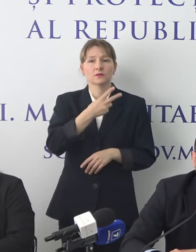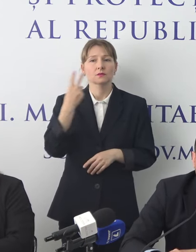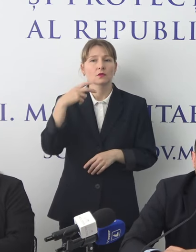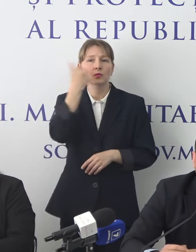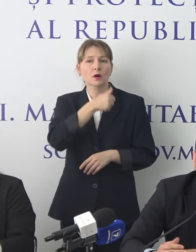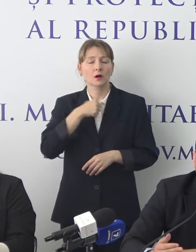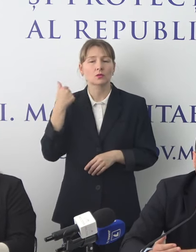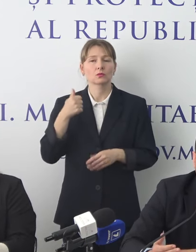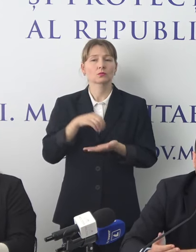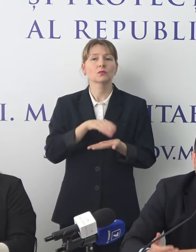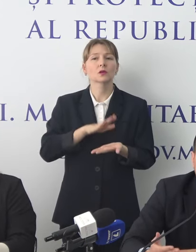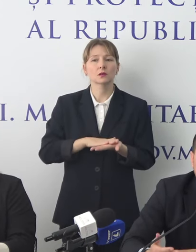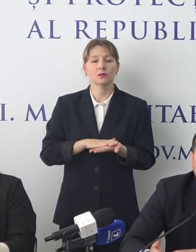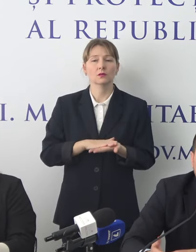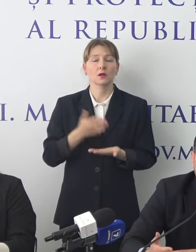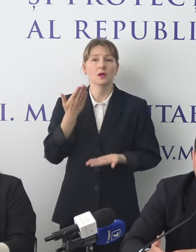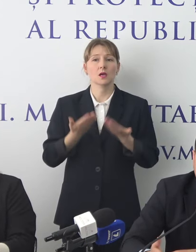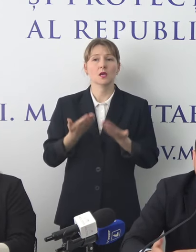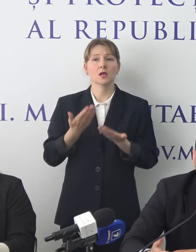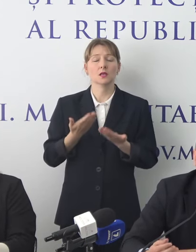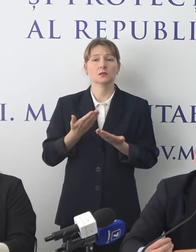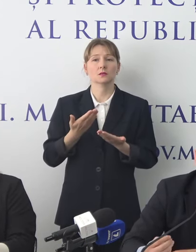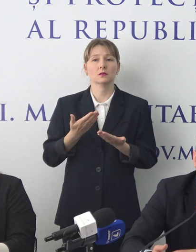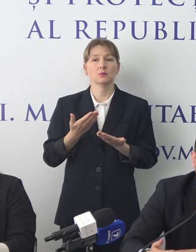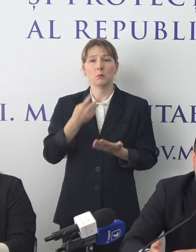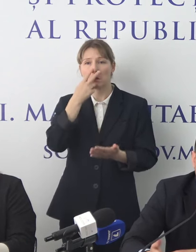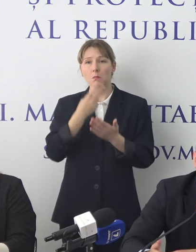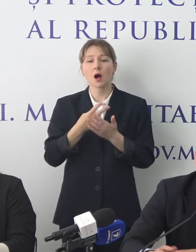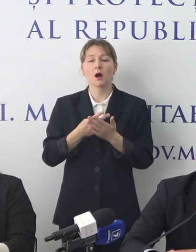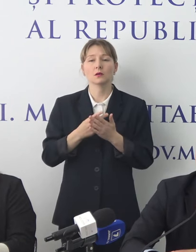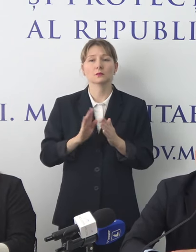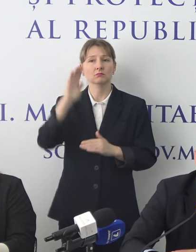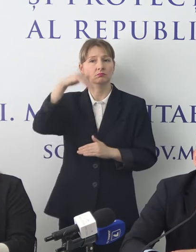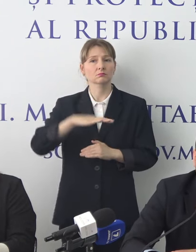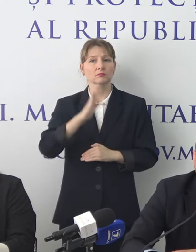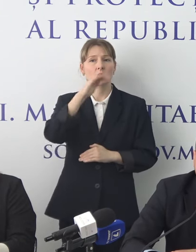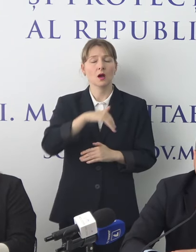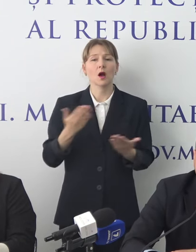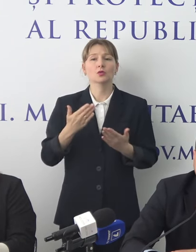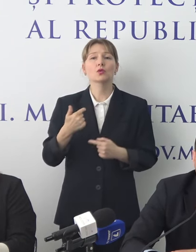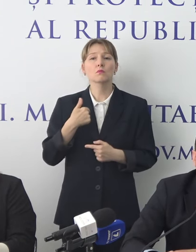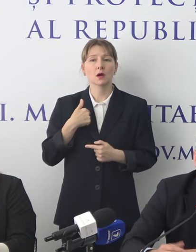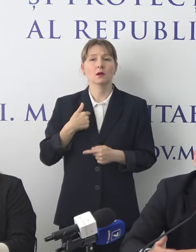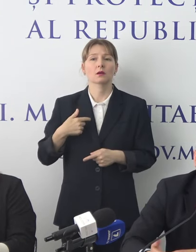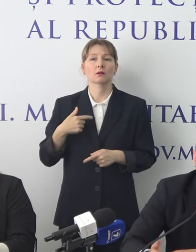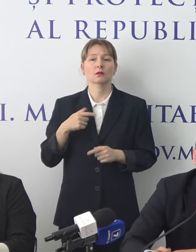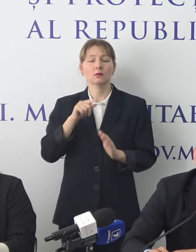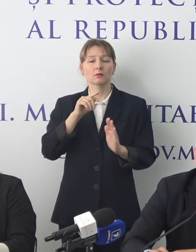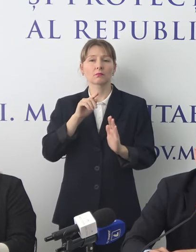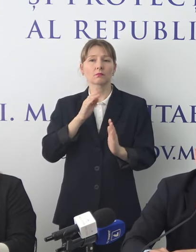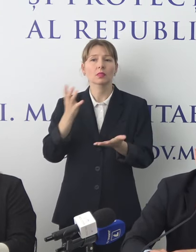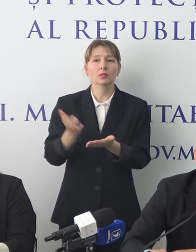mult, datele noastre arată că intervențiile pe care noi le întreprindem reduc, în cel mai bun